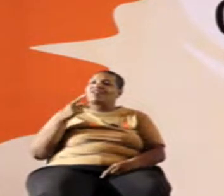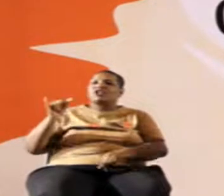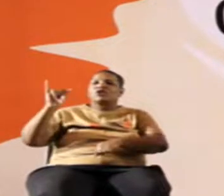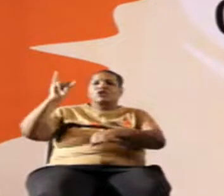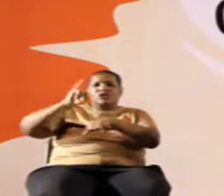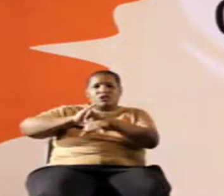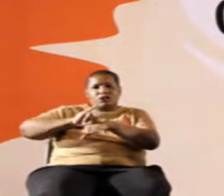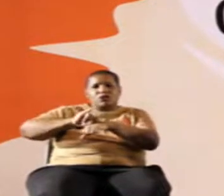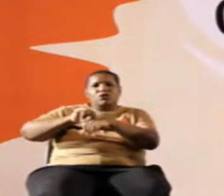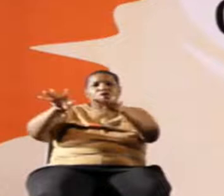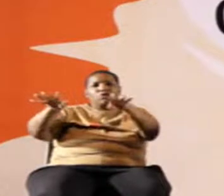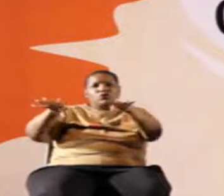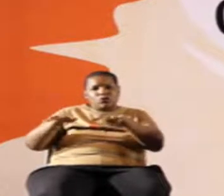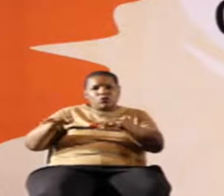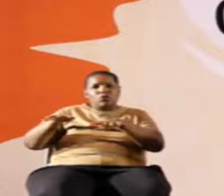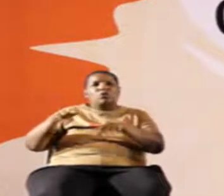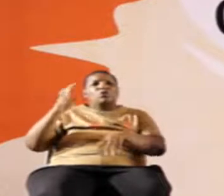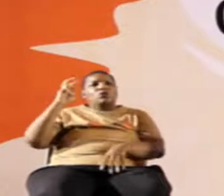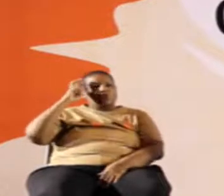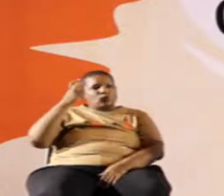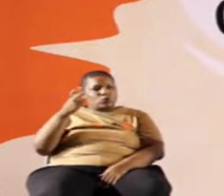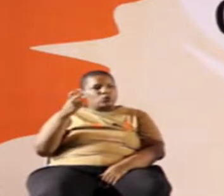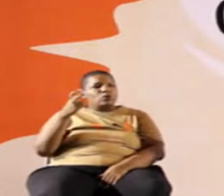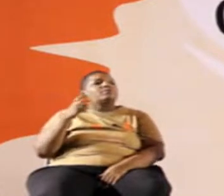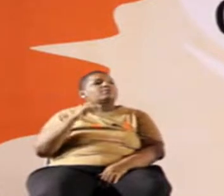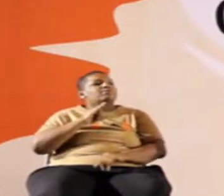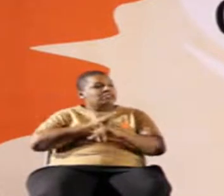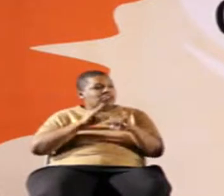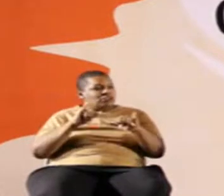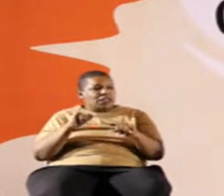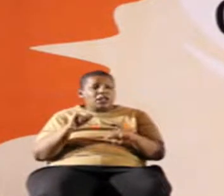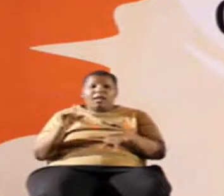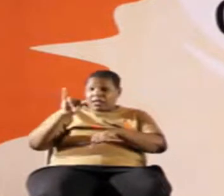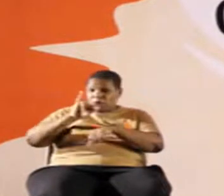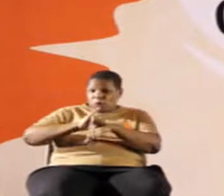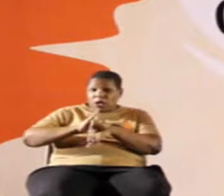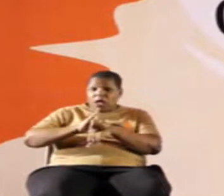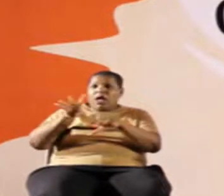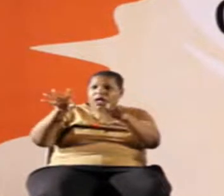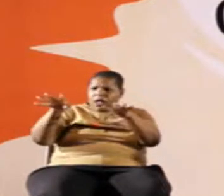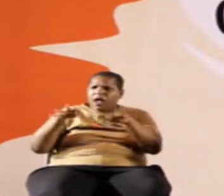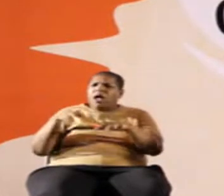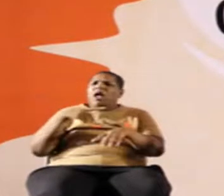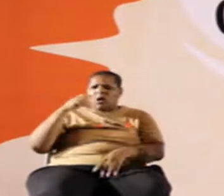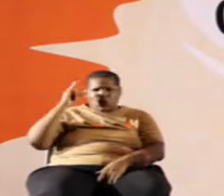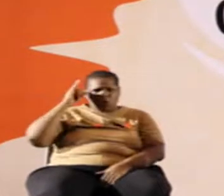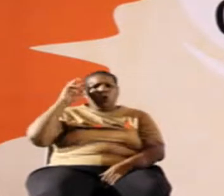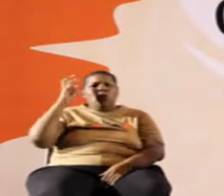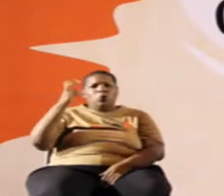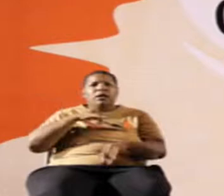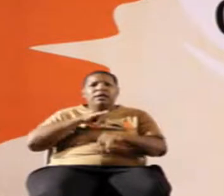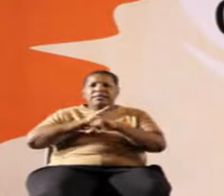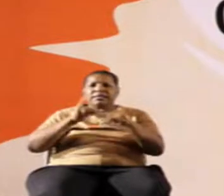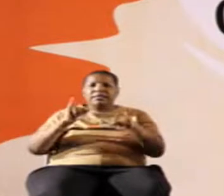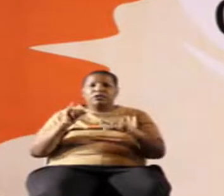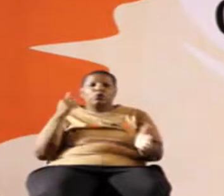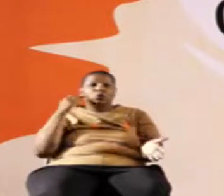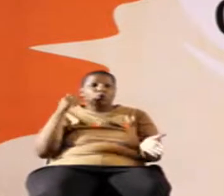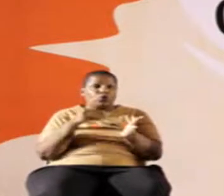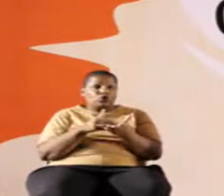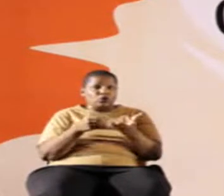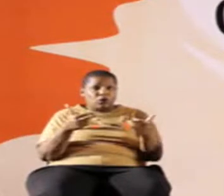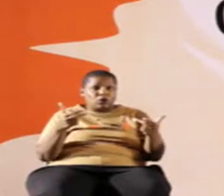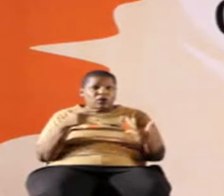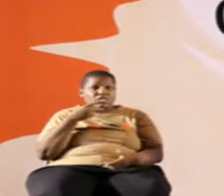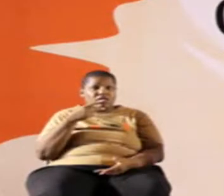centro do palco da cultura midiática. É no centro do palco da cultura midiática. A última coisa que eu queria